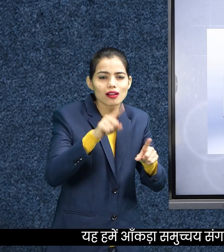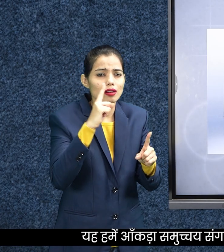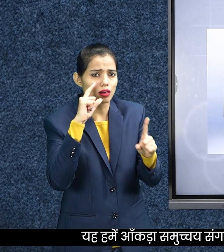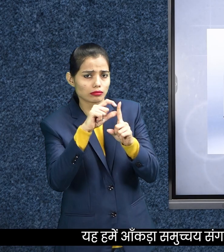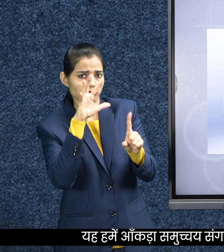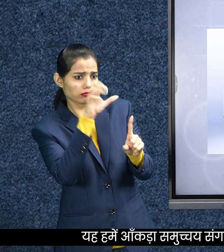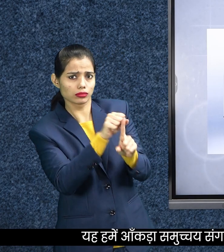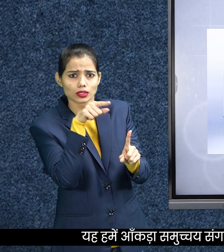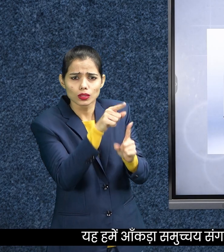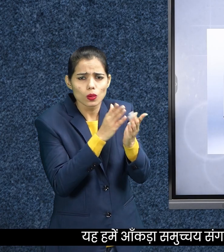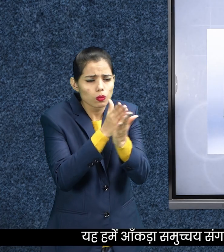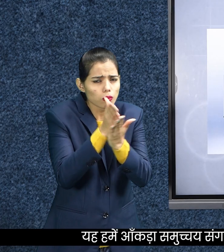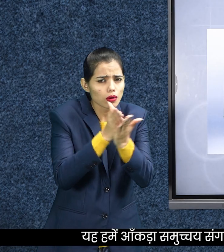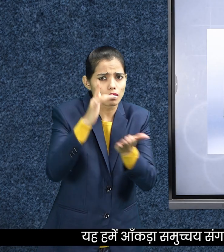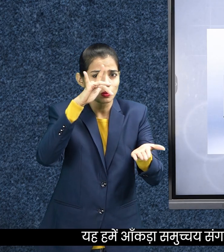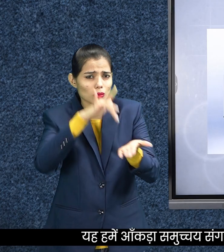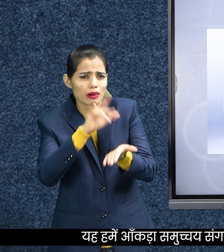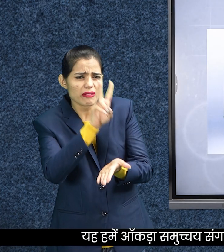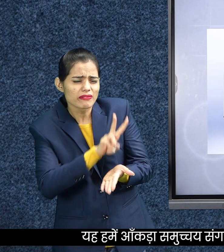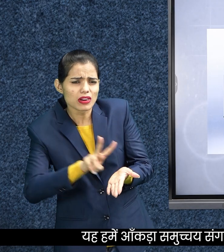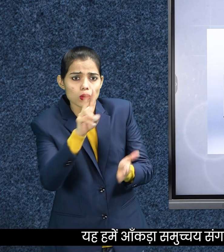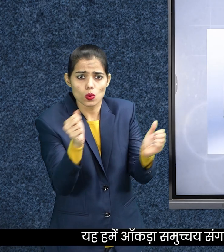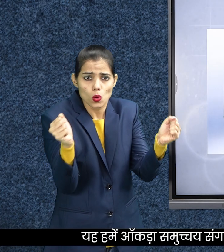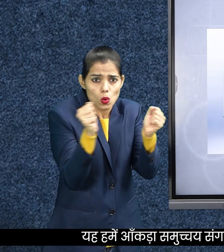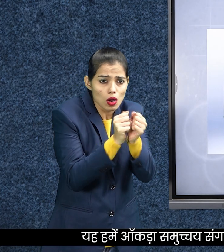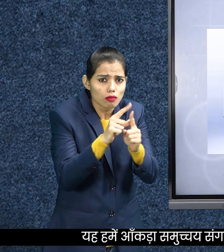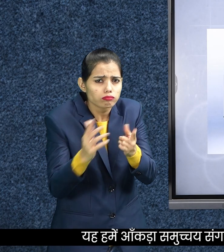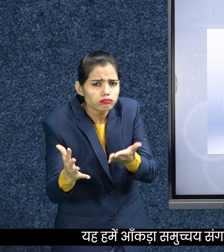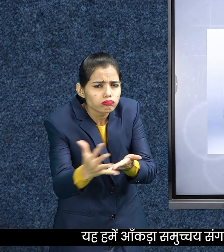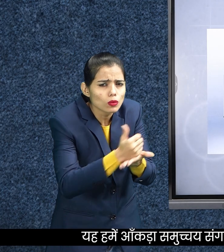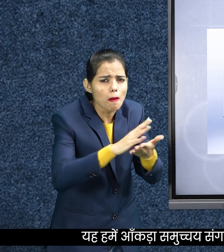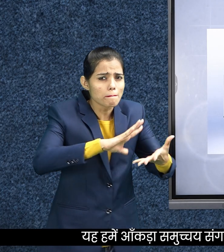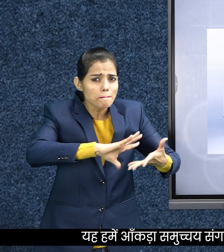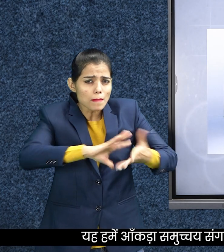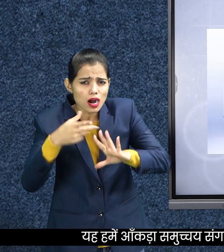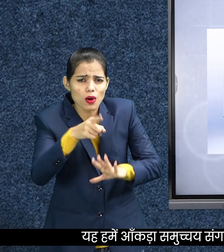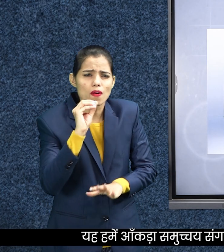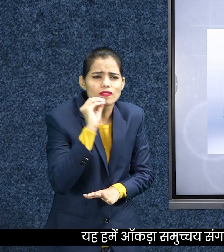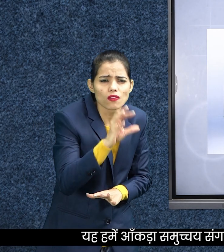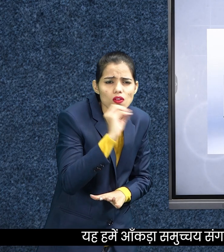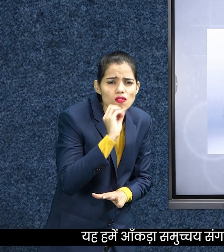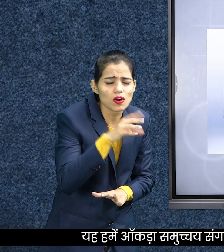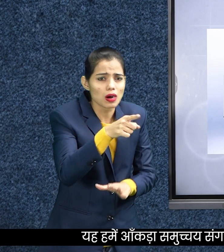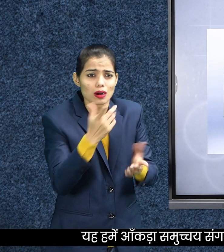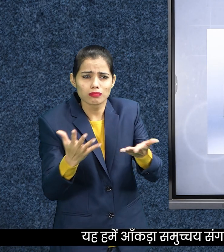यह हमें आंकड़ों समुच्चय संगठन के भीतर विशिष्ट या केंद्रीय मूल